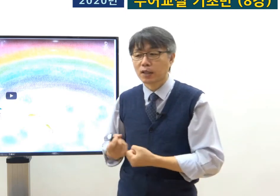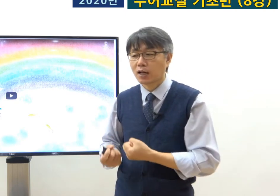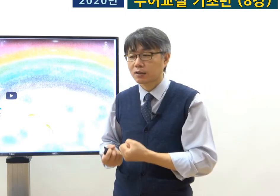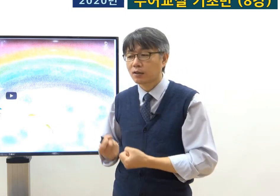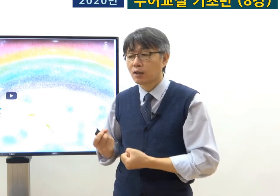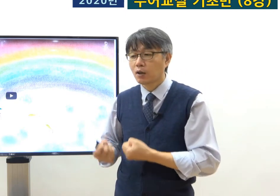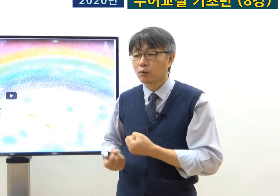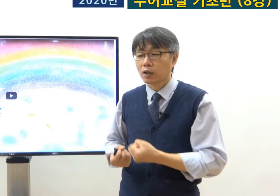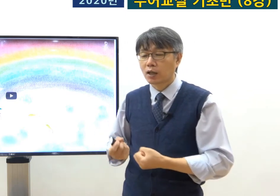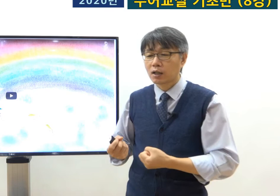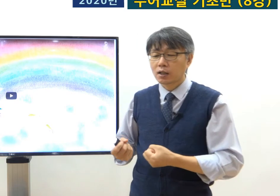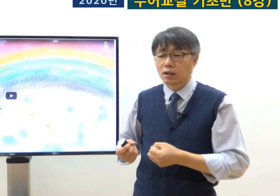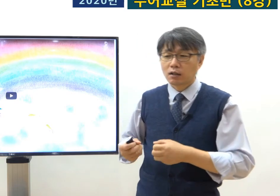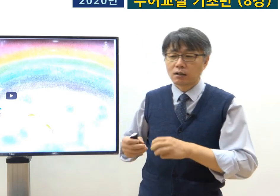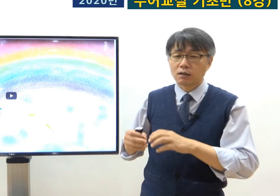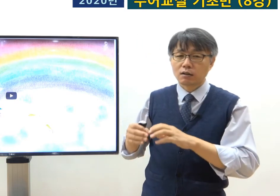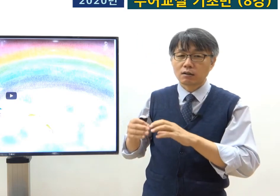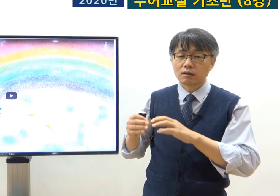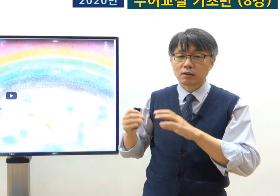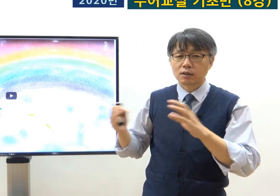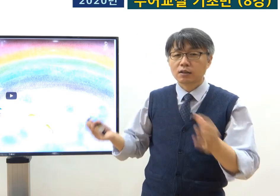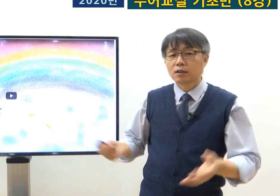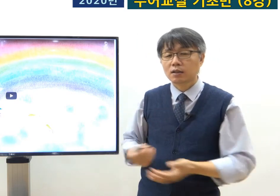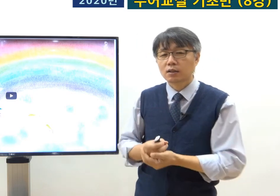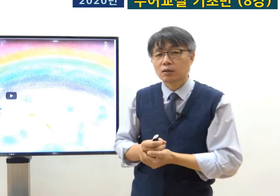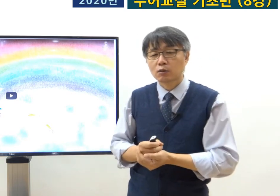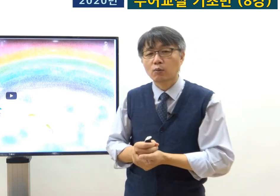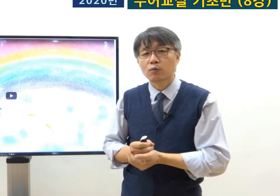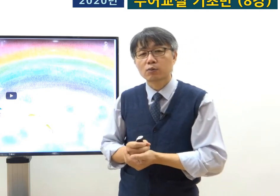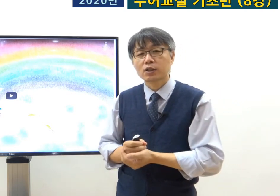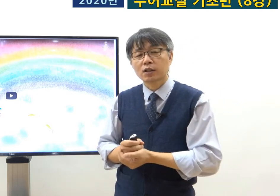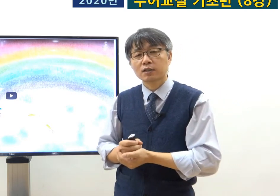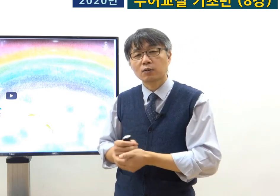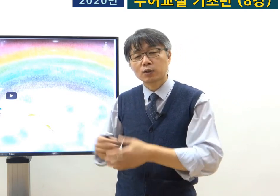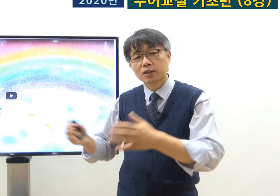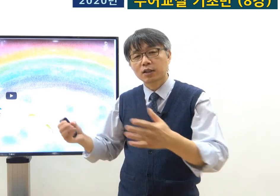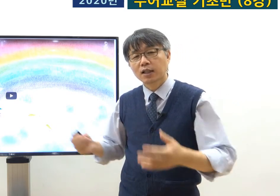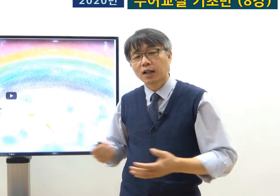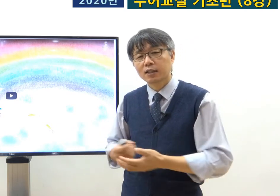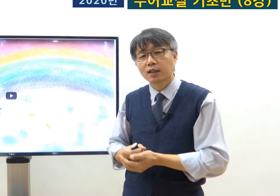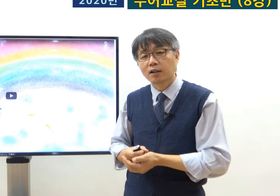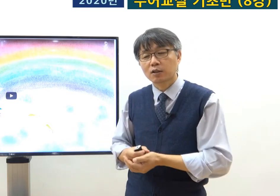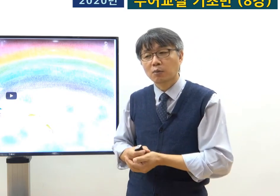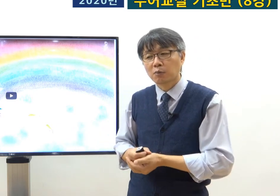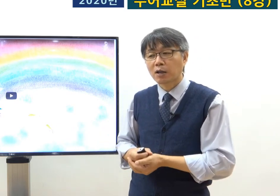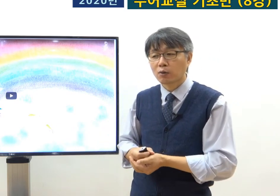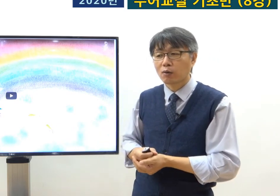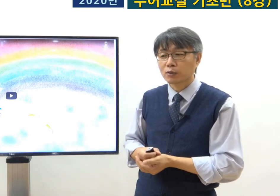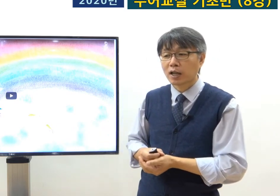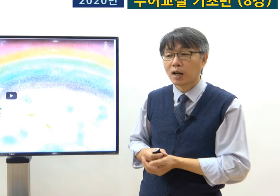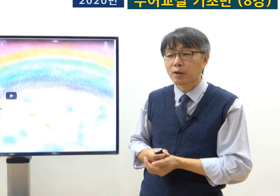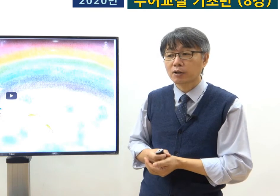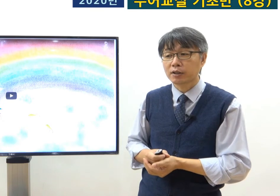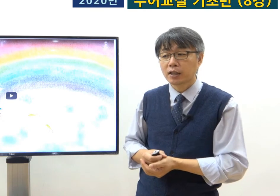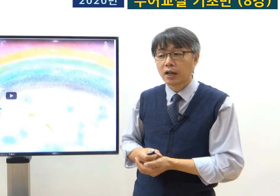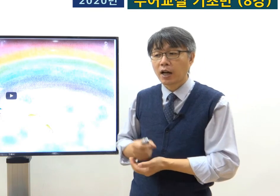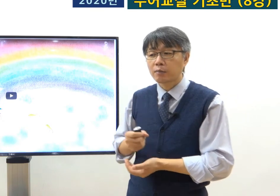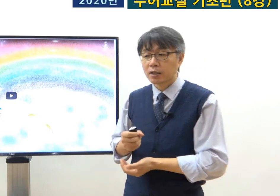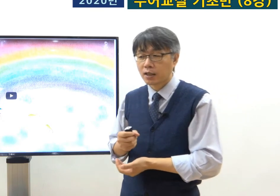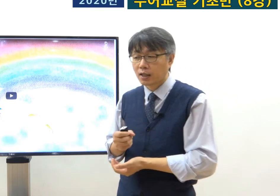그래서 우리가 이 도봉구 지역에서 우리 지역에 살아가는 게 어떻게 보면 학교라고 생각하면 함께 살아가는